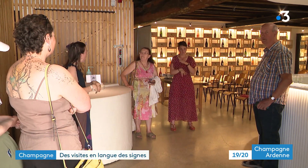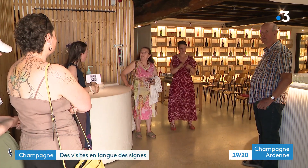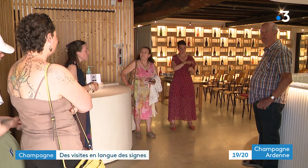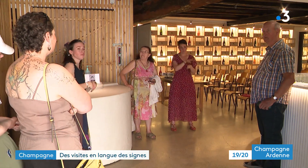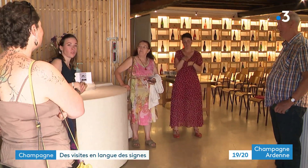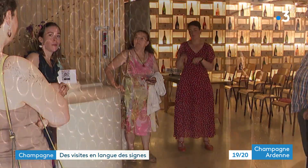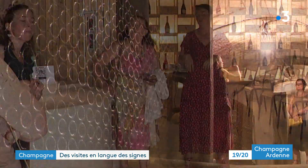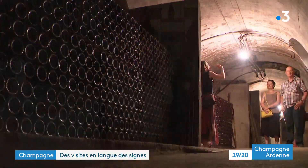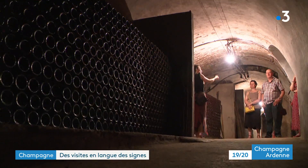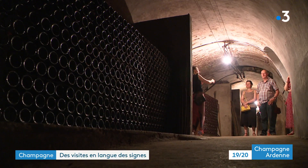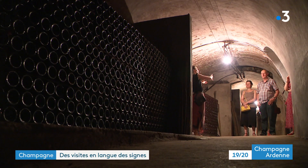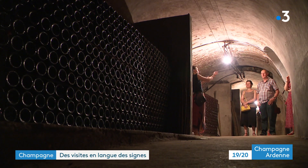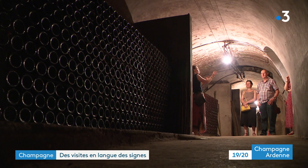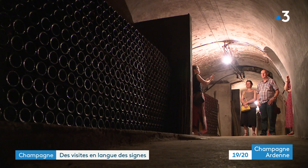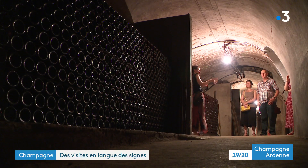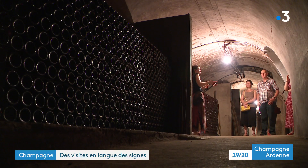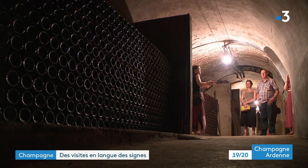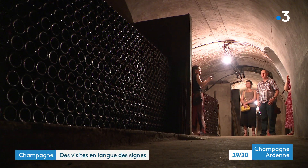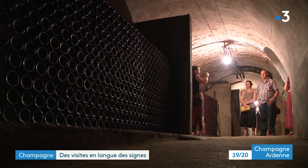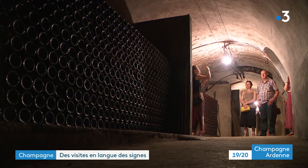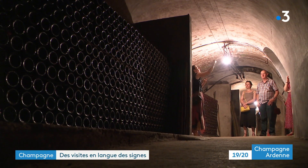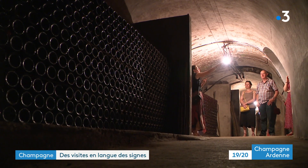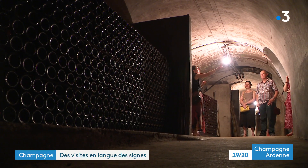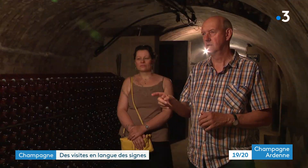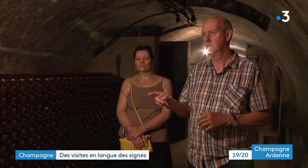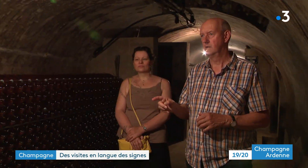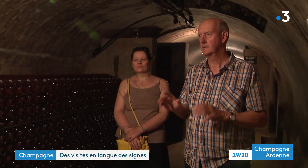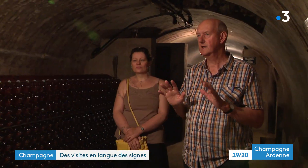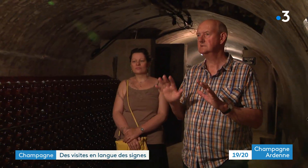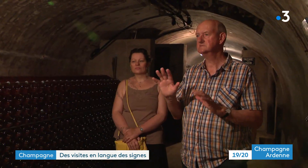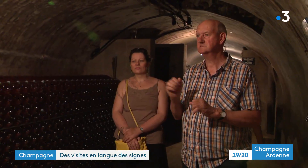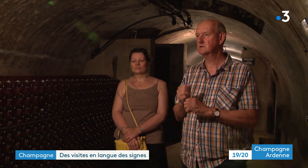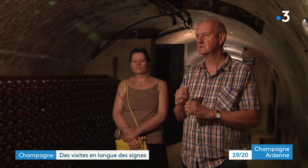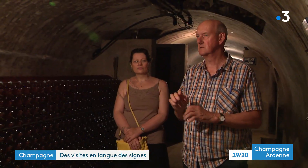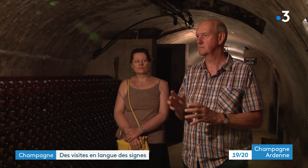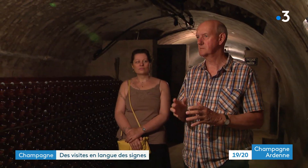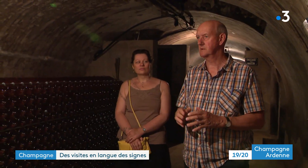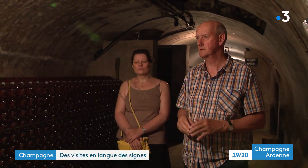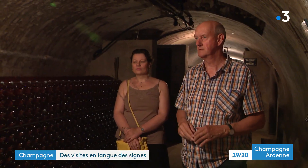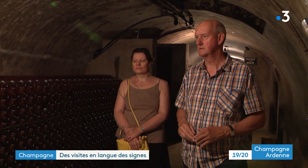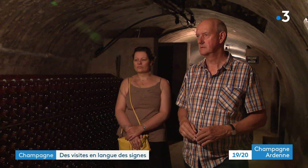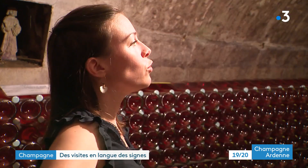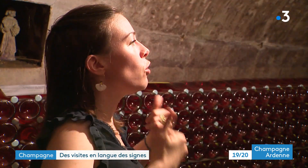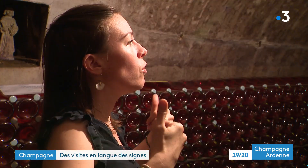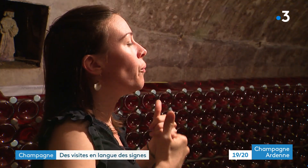la cave. Depuis deux ans, Charlotte apprend à signer. Elle peut maintenant expliquer son métier, tenir une conversation.